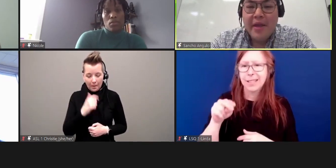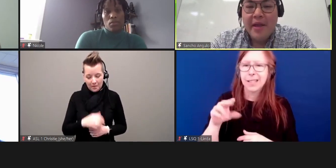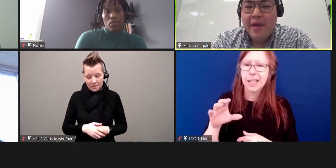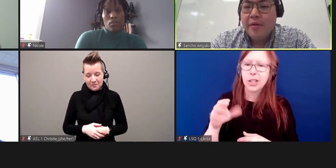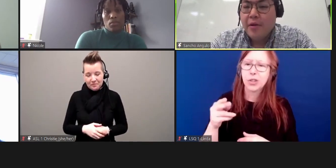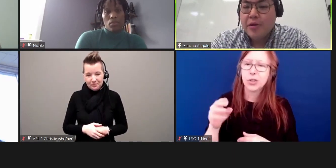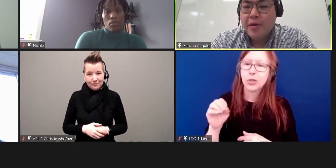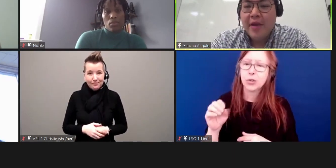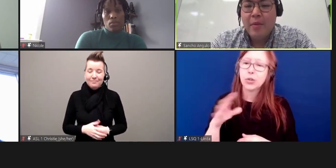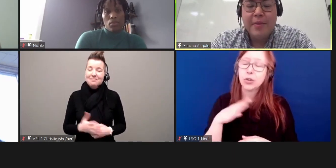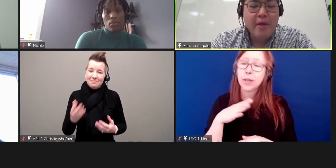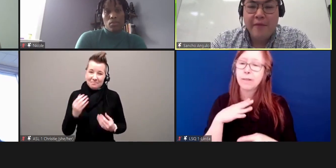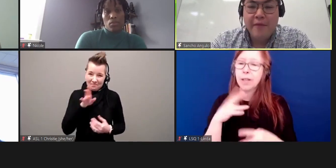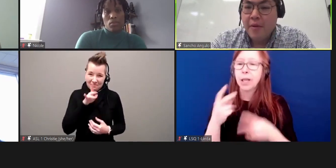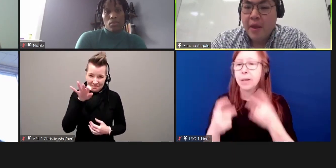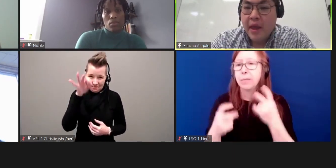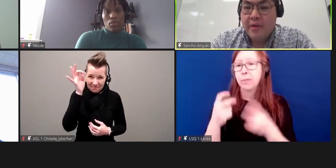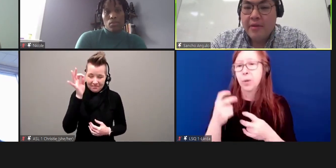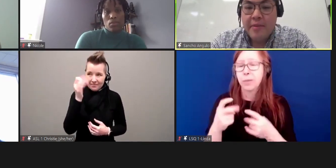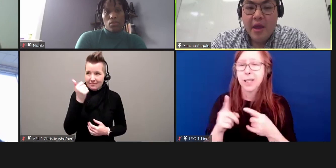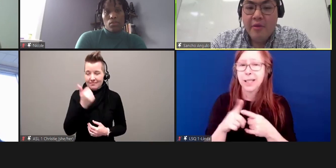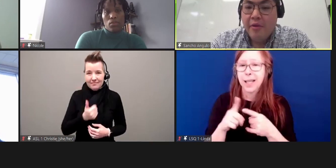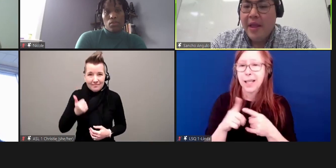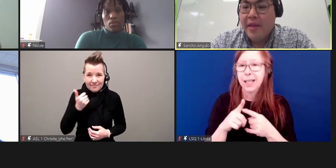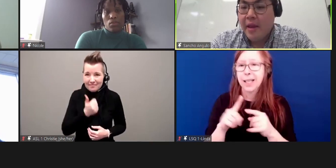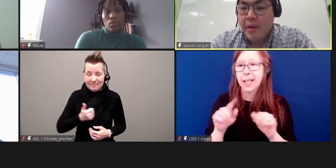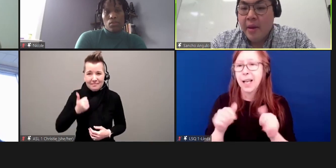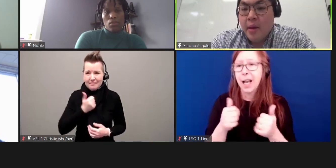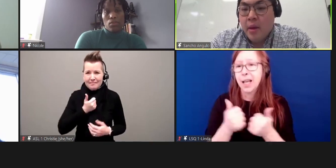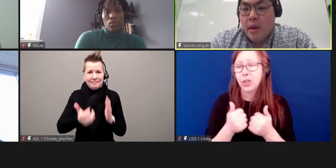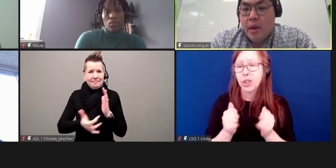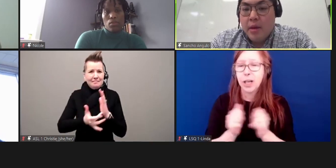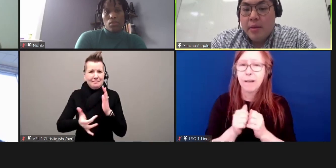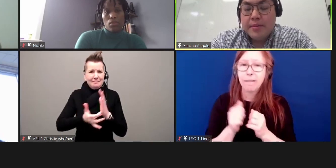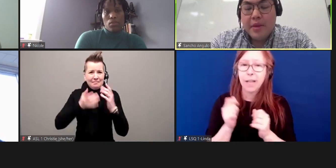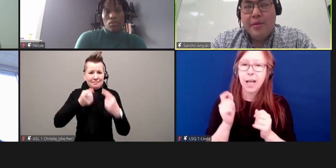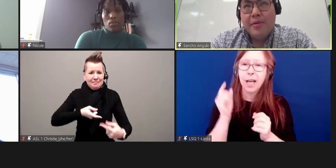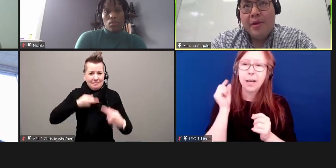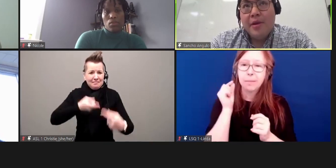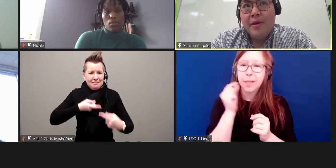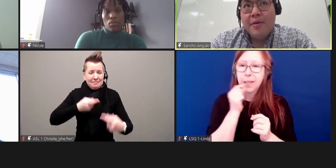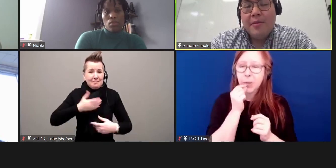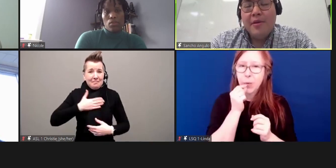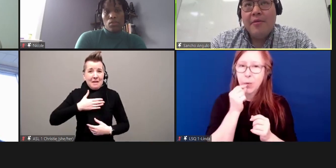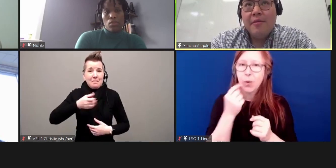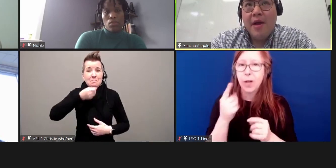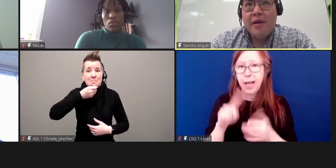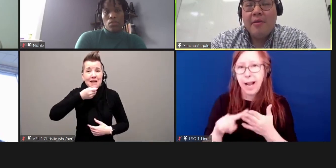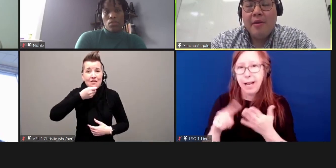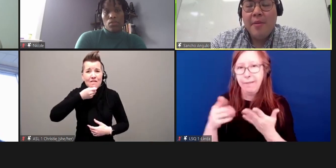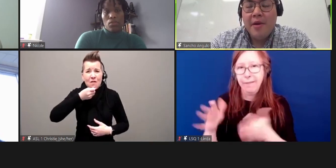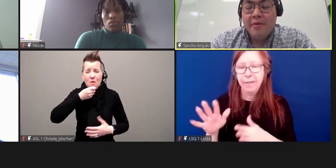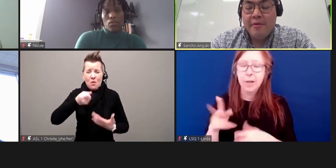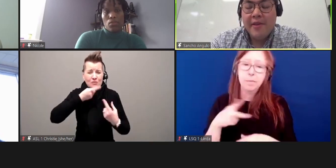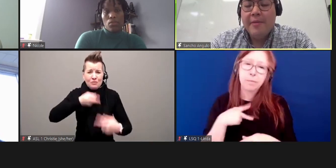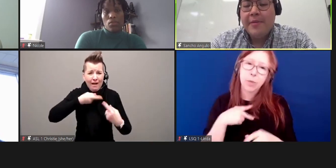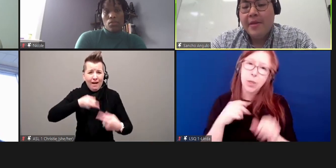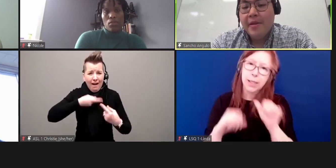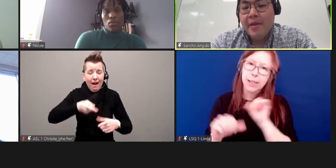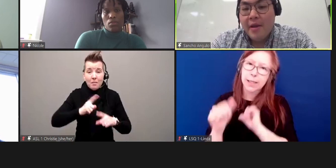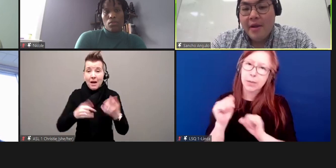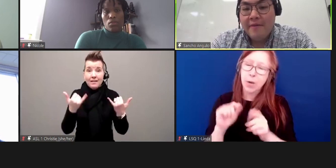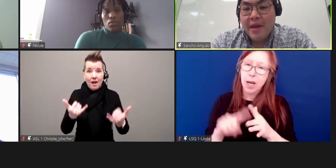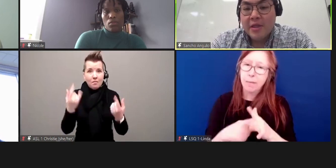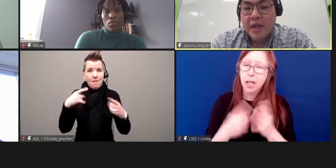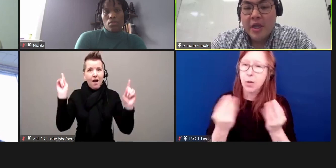paraît qu'il y avait un enjeu avec mon microphone et c'est bien résolu maintenant. Donc, mon histoire se commence aux